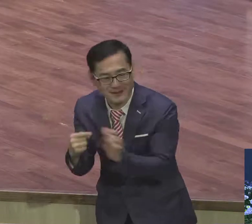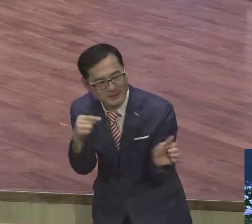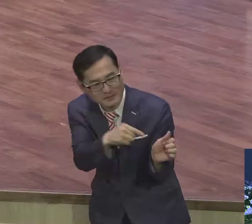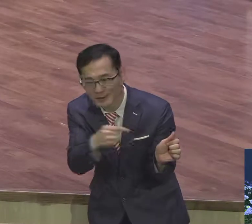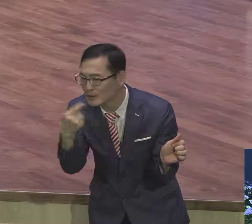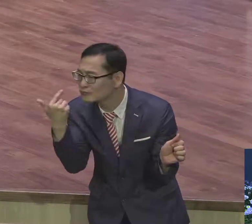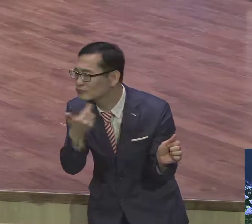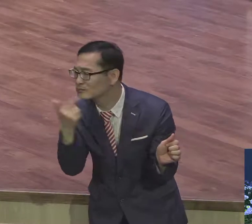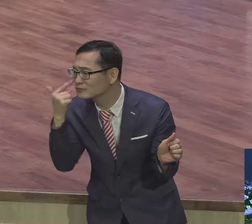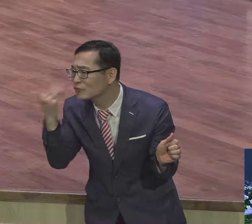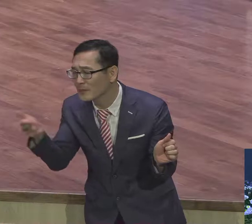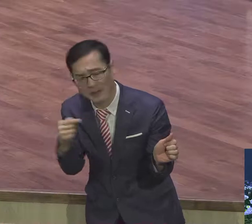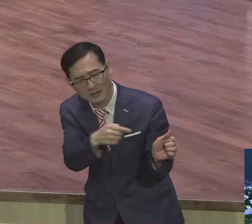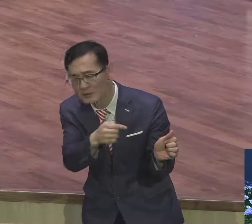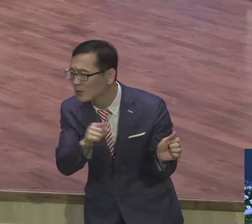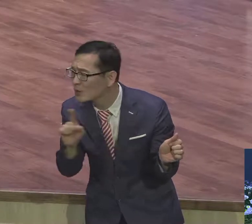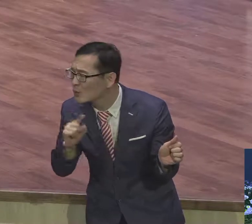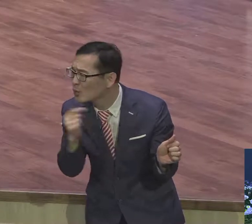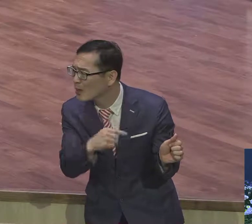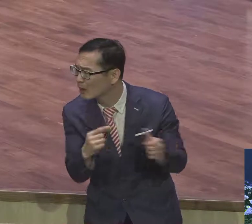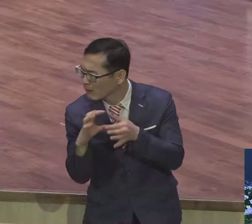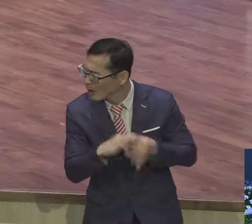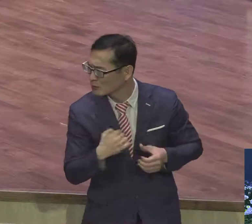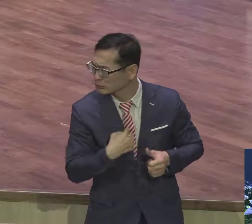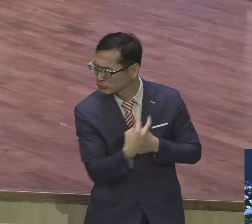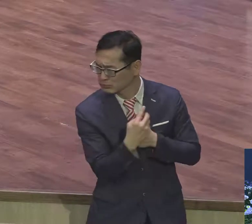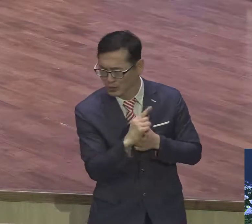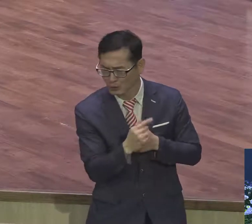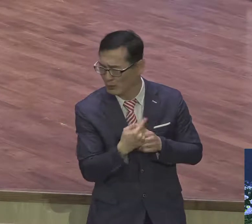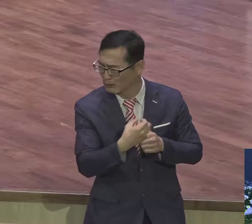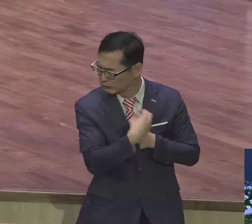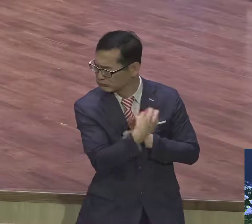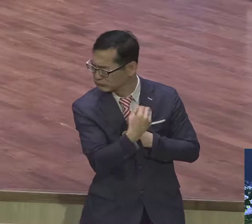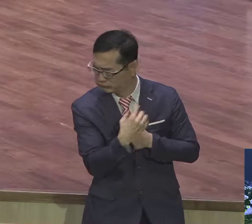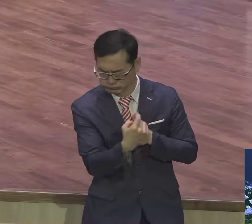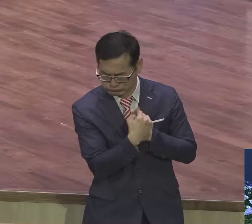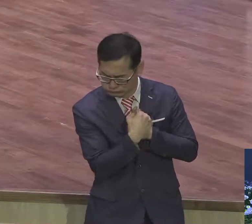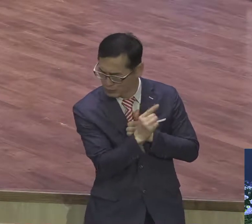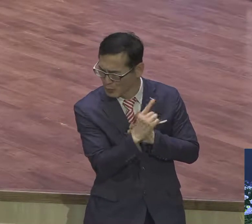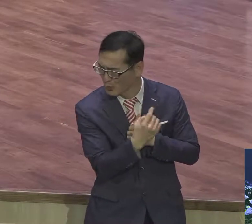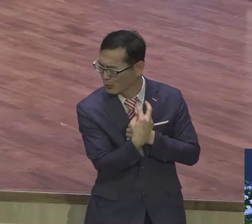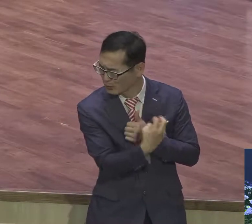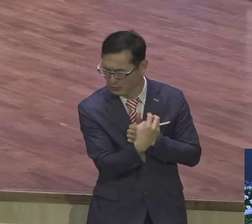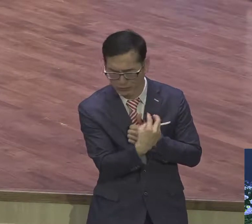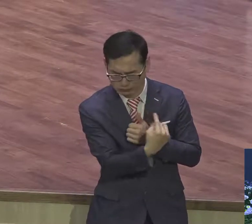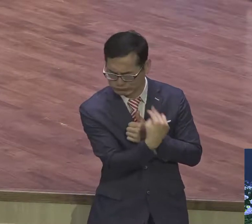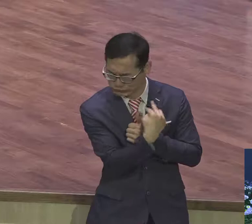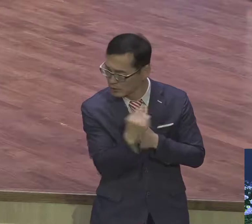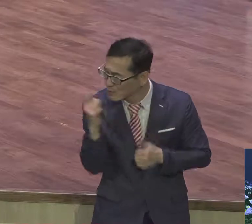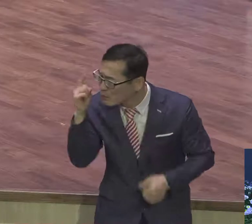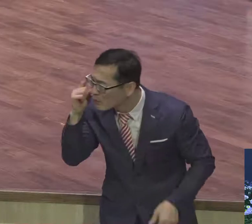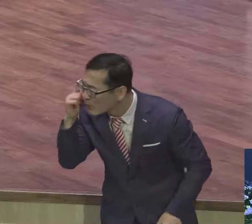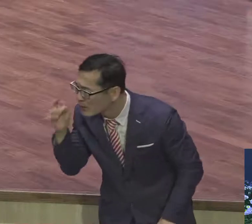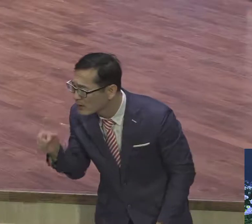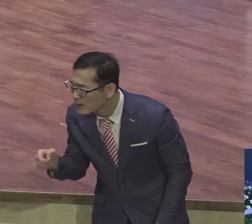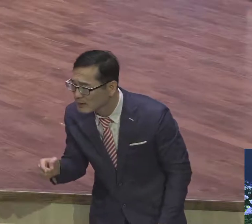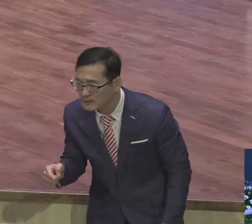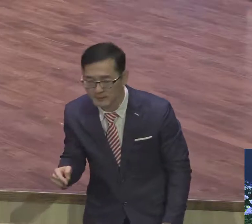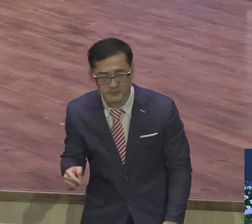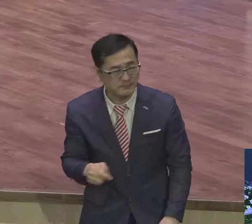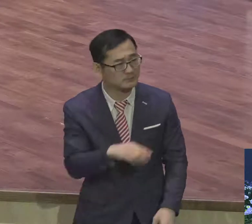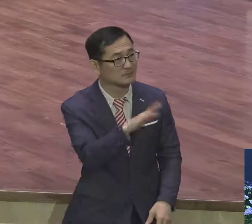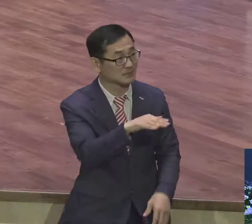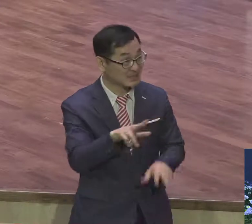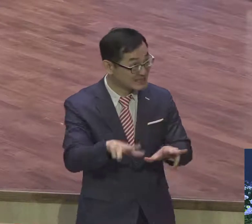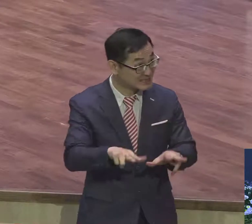장로인들 저 장로 왜 저럴습니까 그러니까 장로인들 답입니다 지금은요